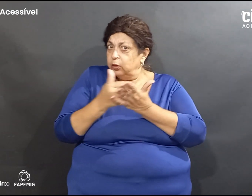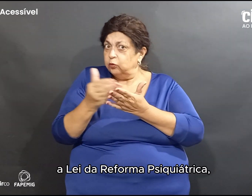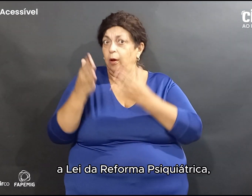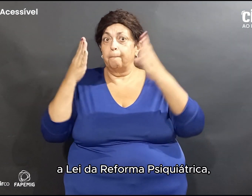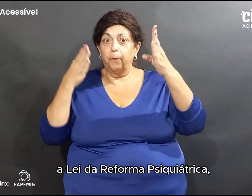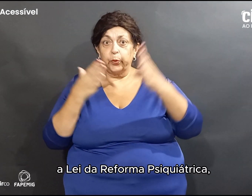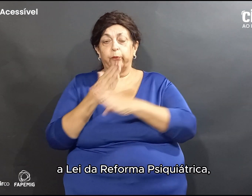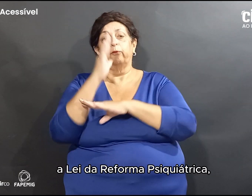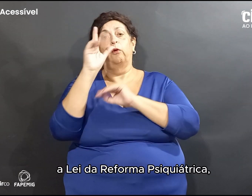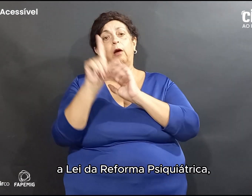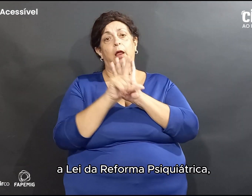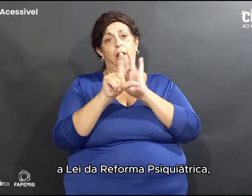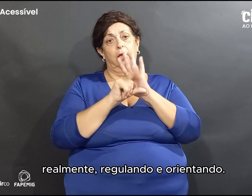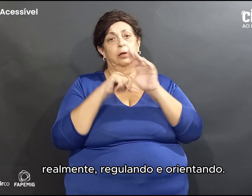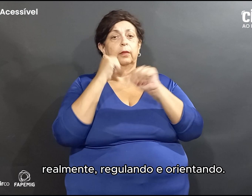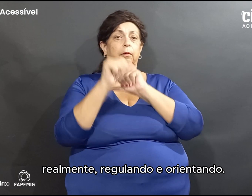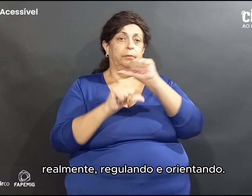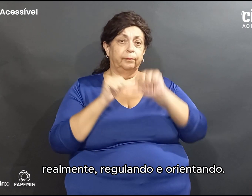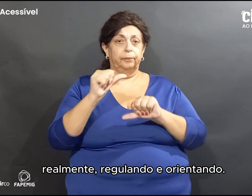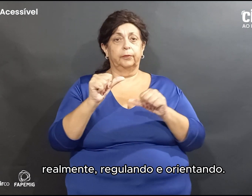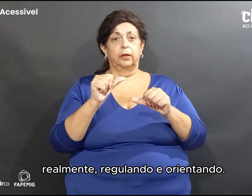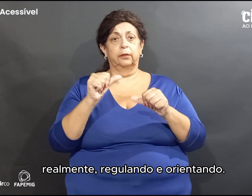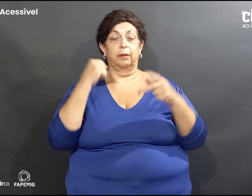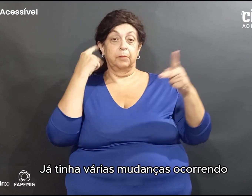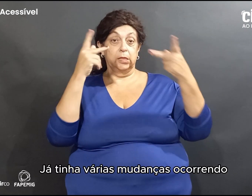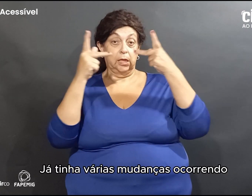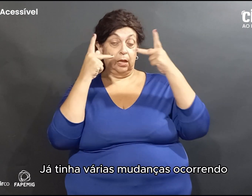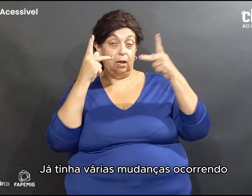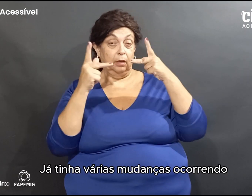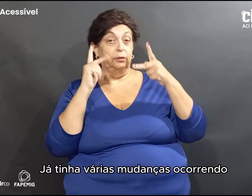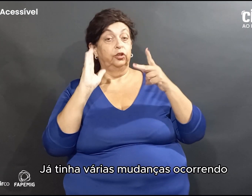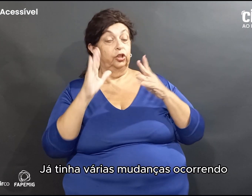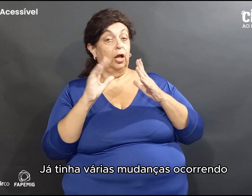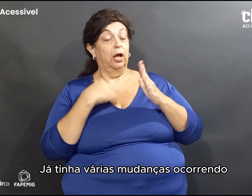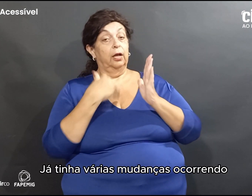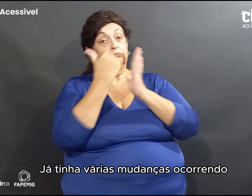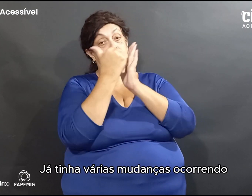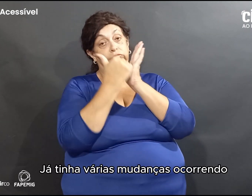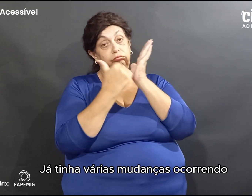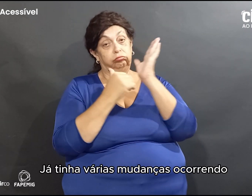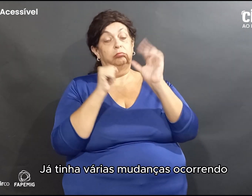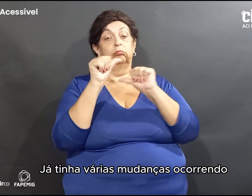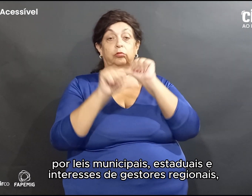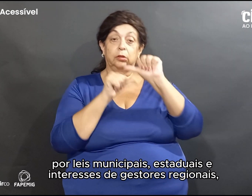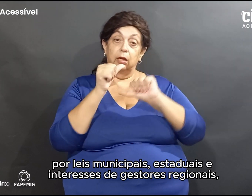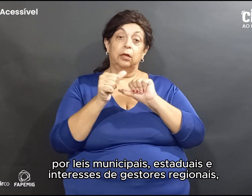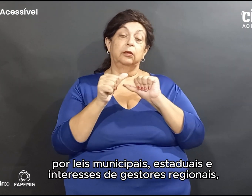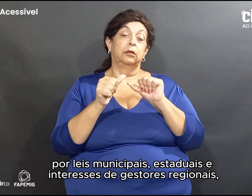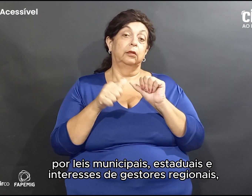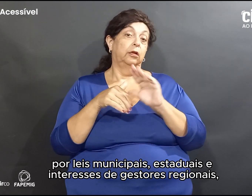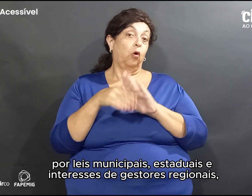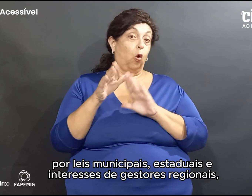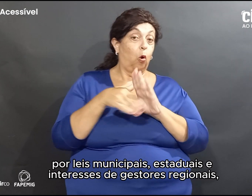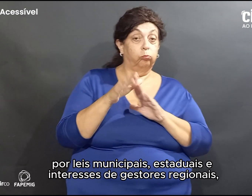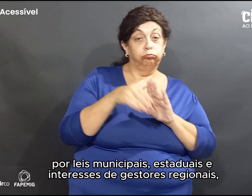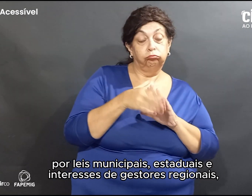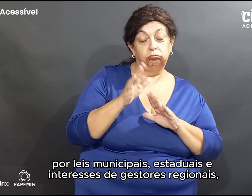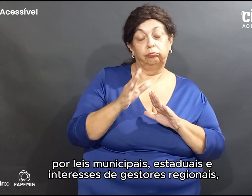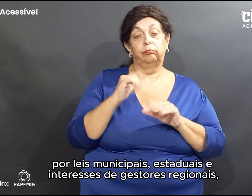lei da reforma psiquiátrica, realmente regulando e orientando. Já tinha várias mudanças ocorrendo por leis